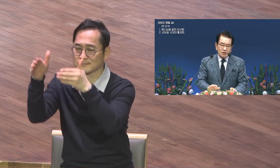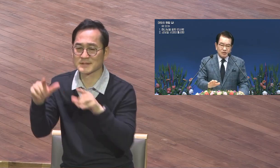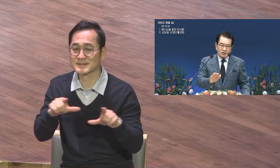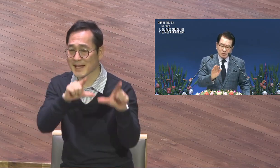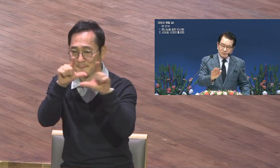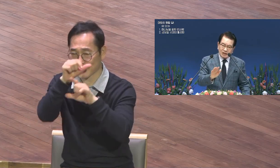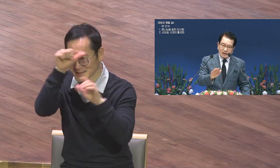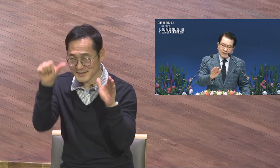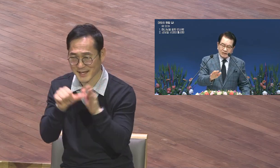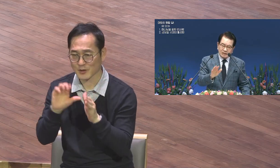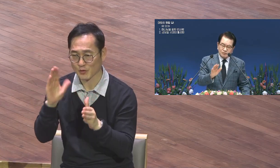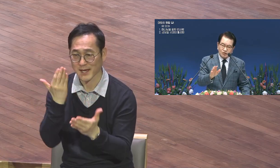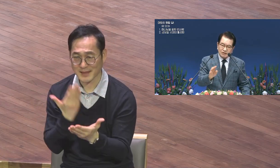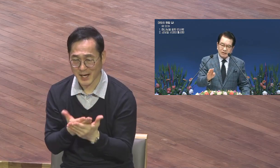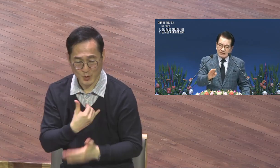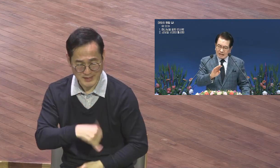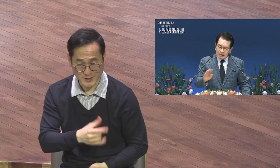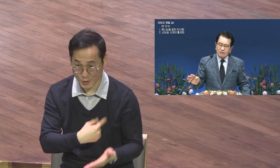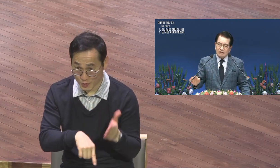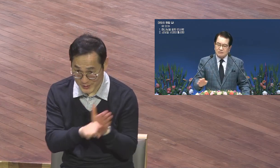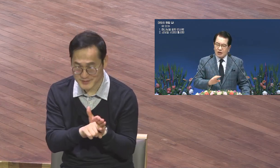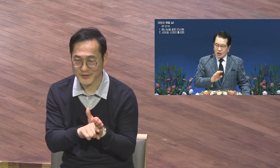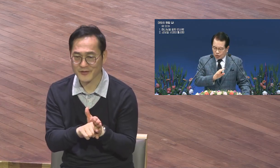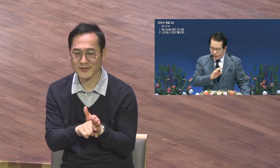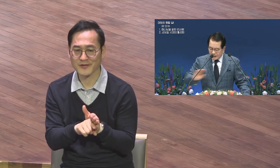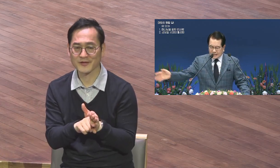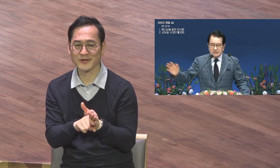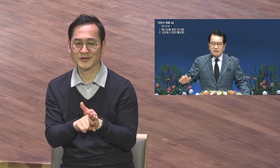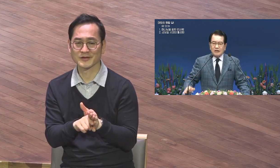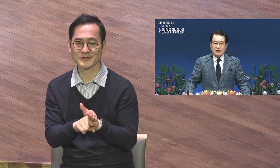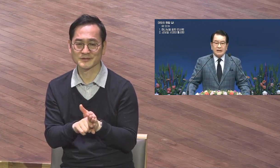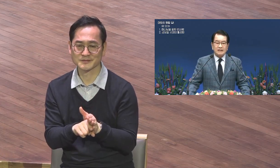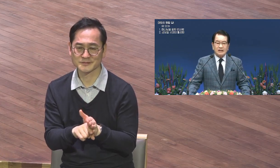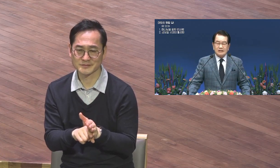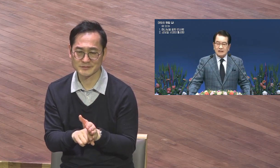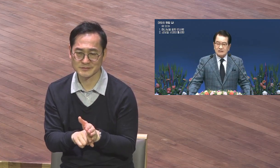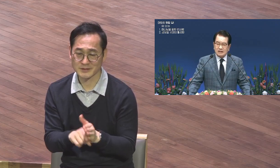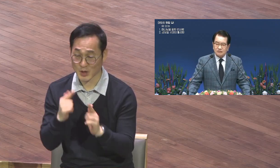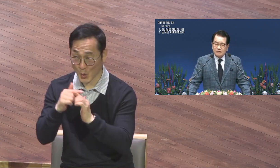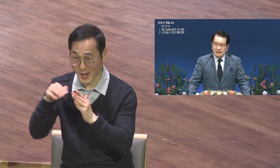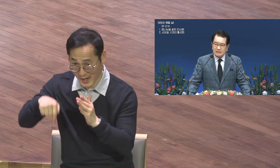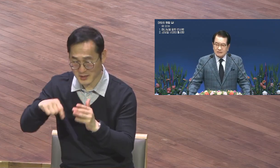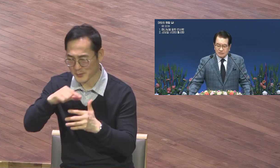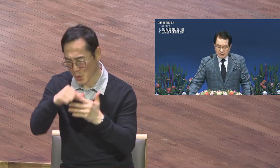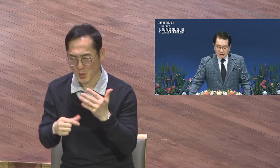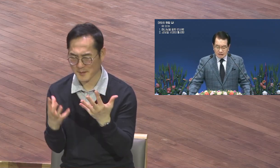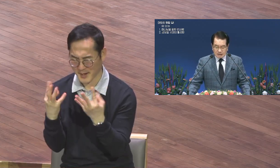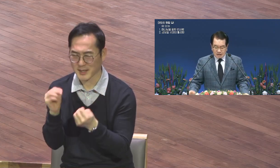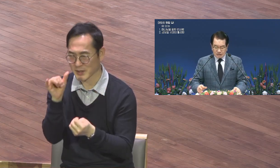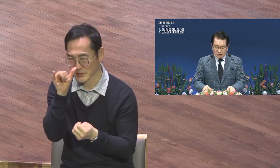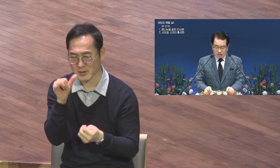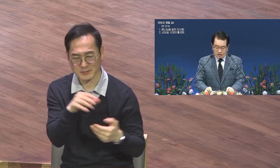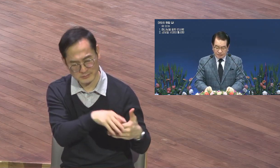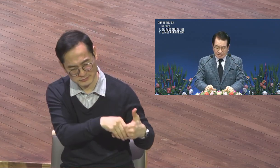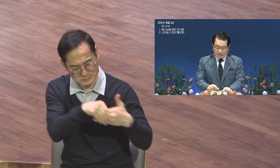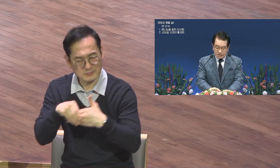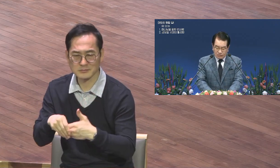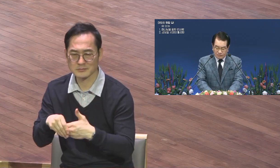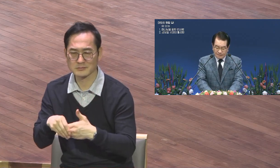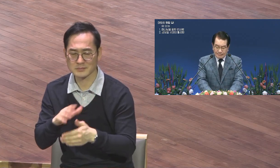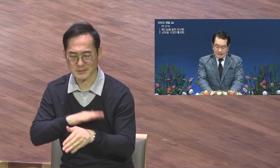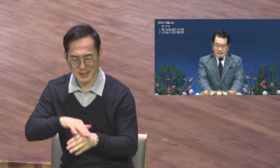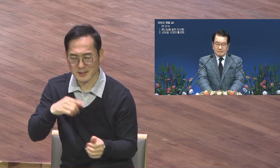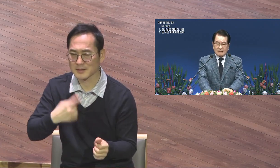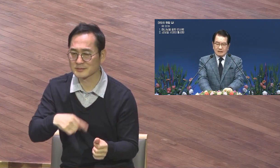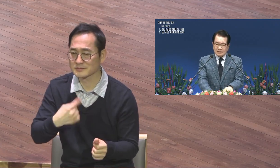될 수 있도록 지금 자란 애들 금토일 시대 잘 활용하시는데 교회 안에 다 있어요. 이 안에 다 있다니까 계절이 다 있어요. 그러니까 영적 정신 바짝